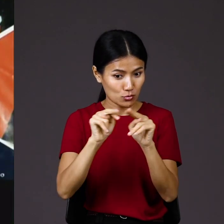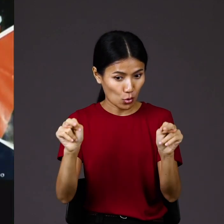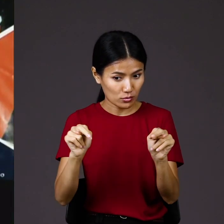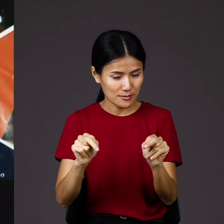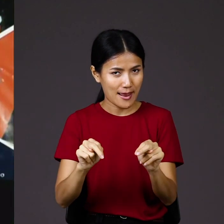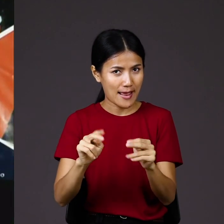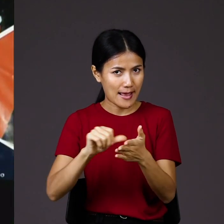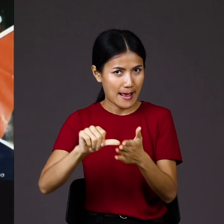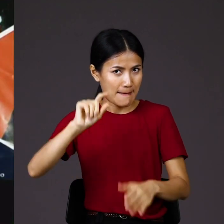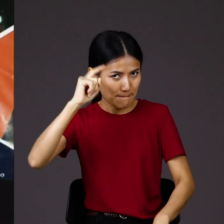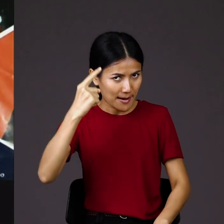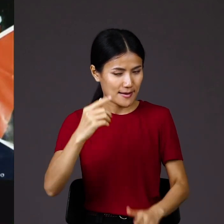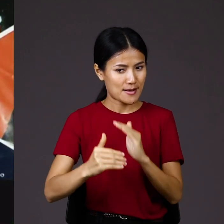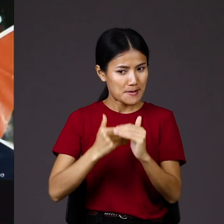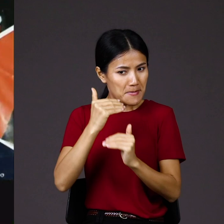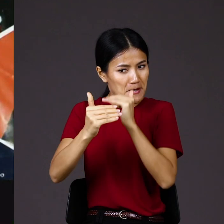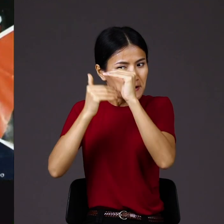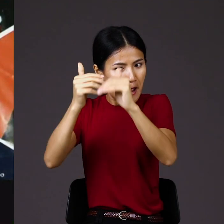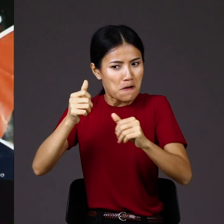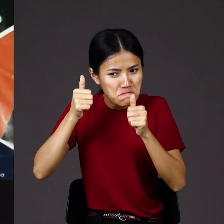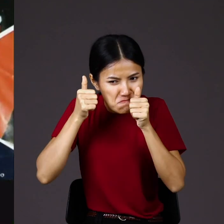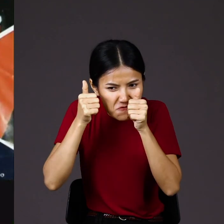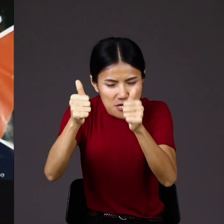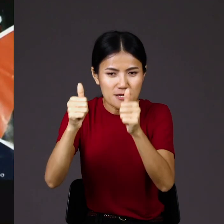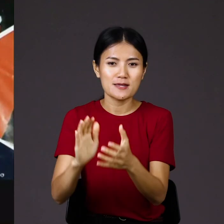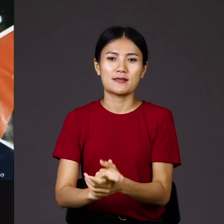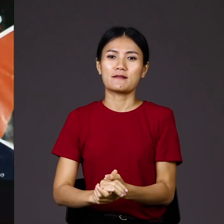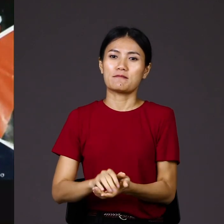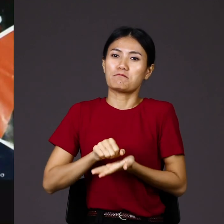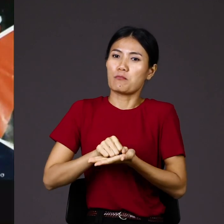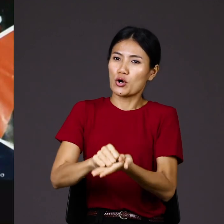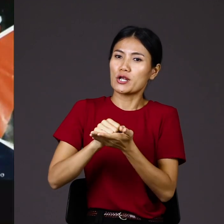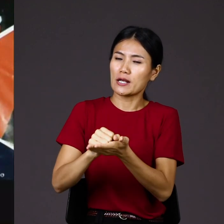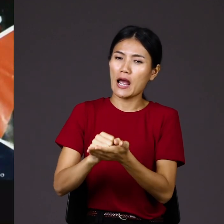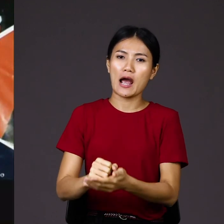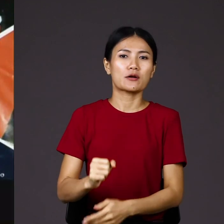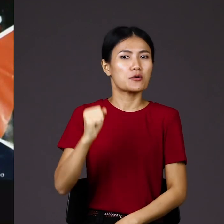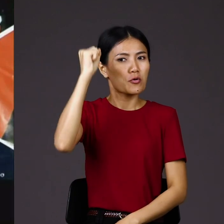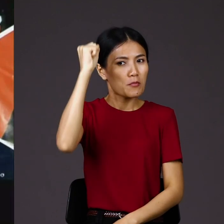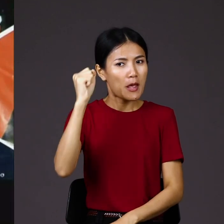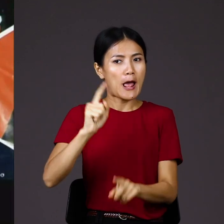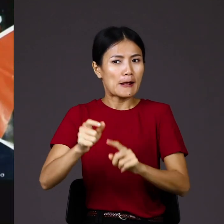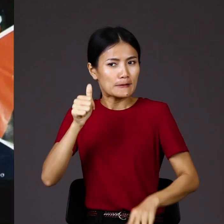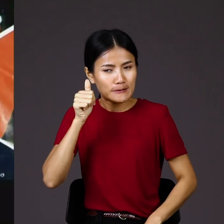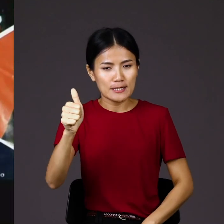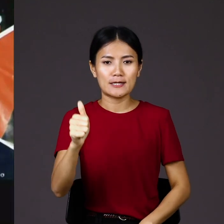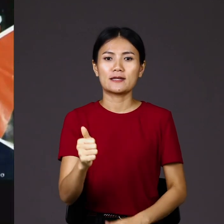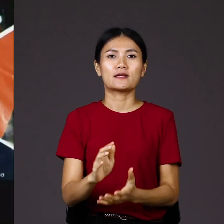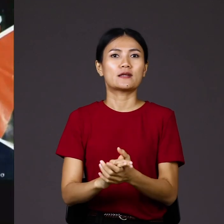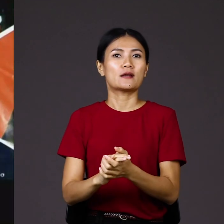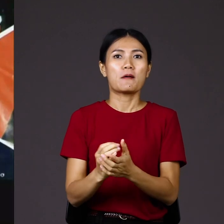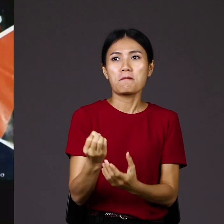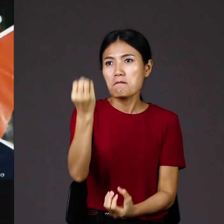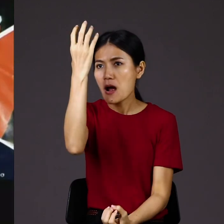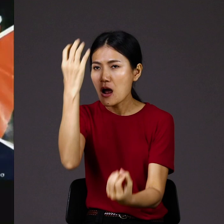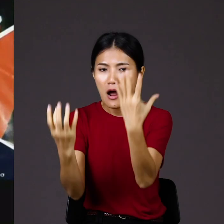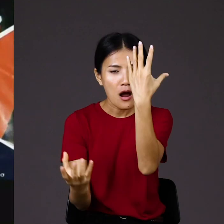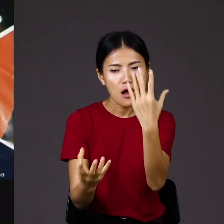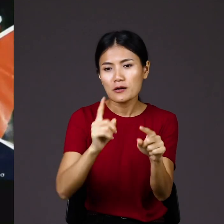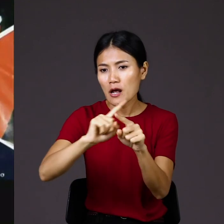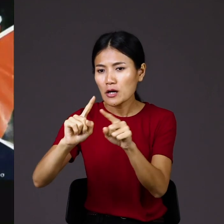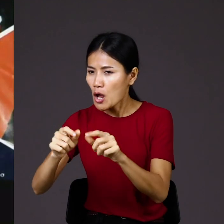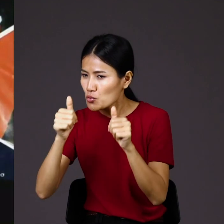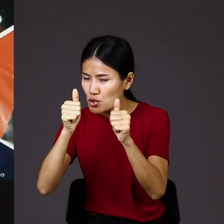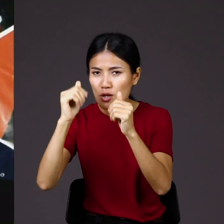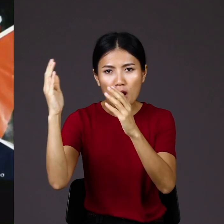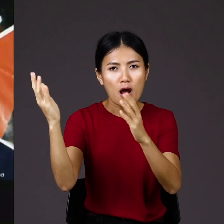แต่ถ้าเราปรับเมืองของเราให้น่าอยู่ล่ะถ้าเราปรับเมืองของเราให้มีการคมนาคมที่ดีที่มีอากาศที่ดีค